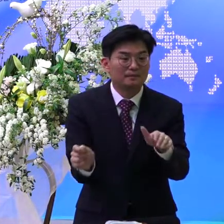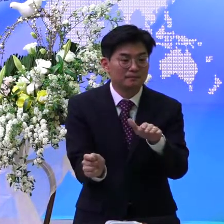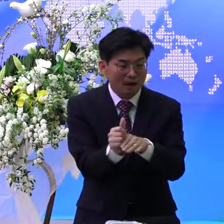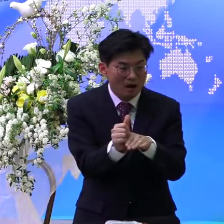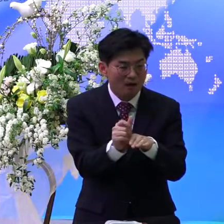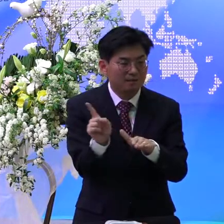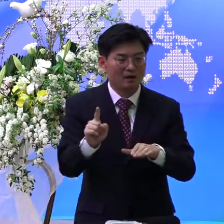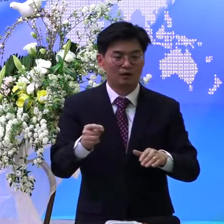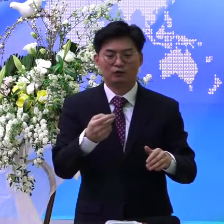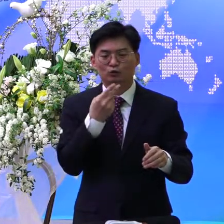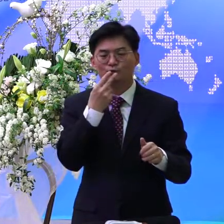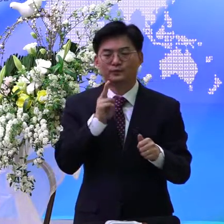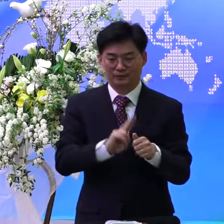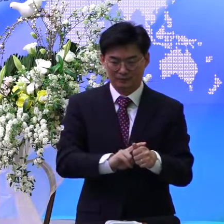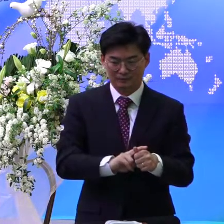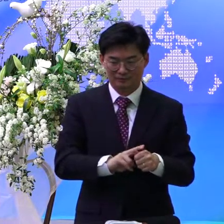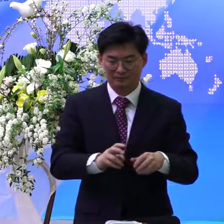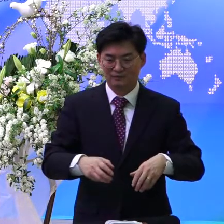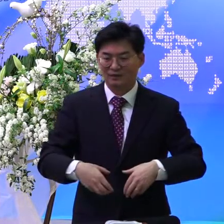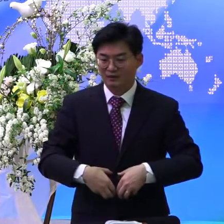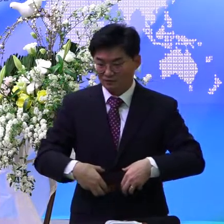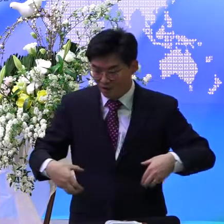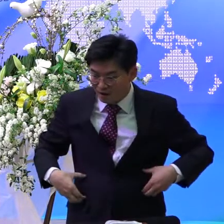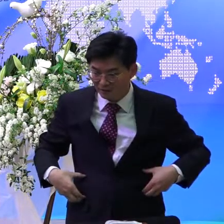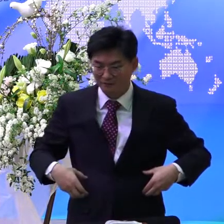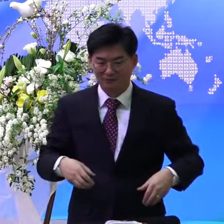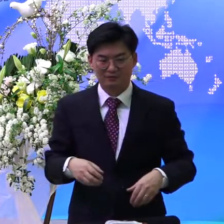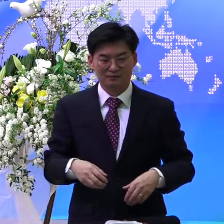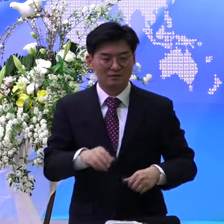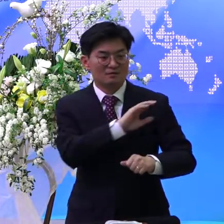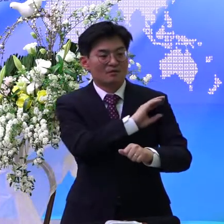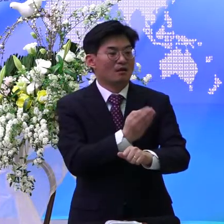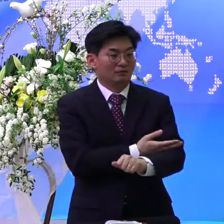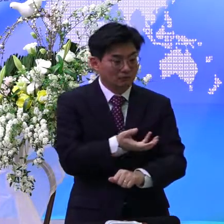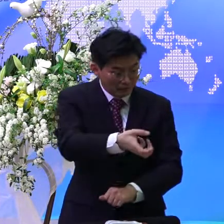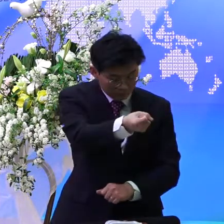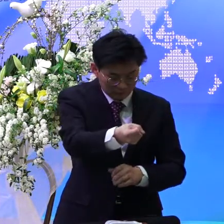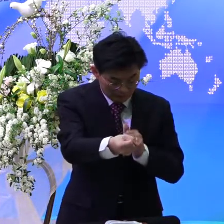읽은 본문의 이야기를 한다면 권능 있는 사람들이었습니다.